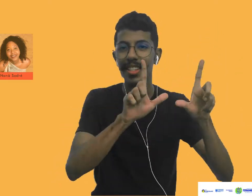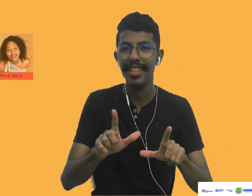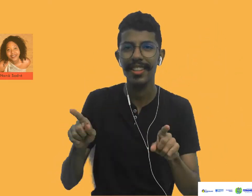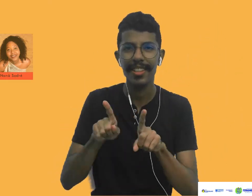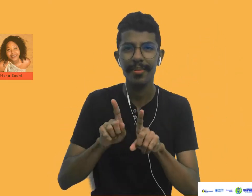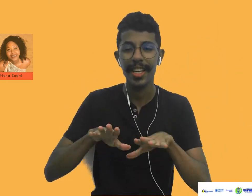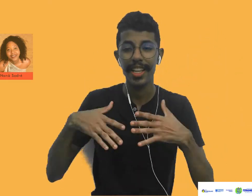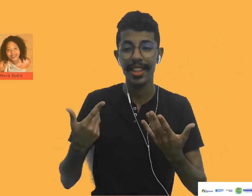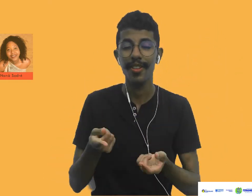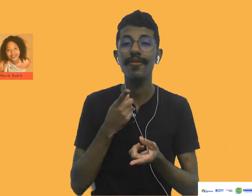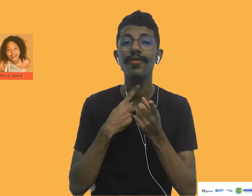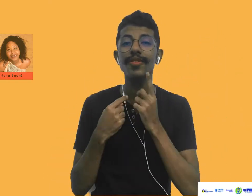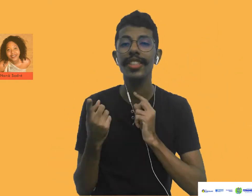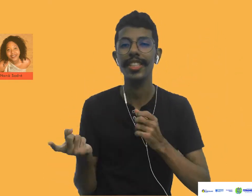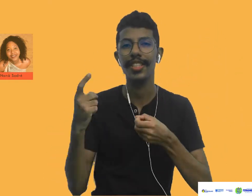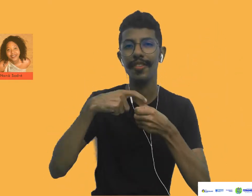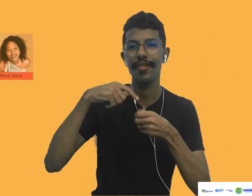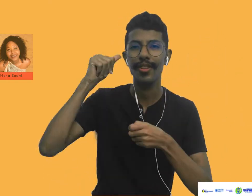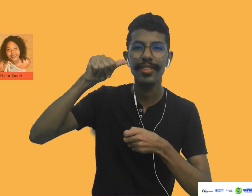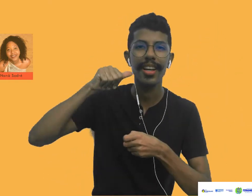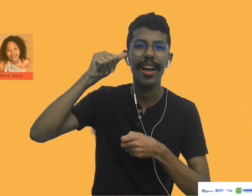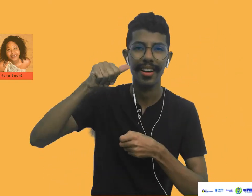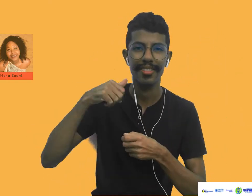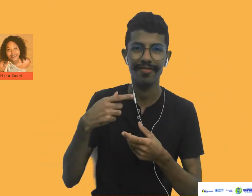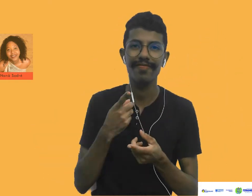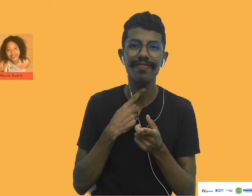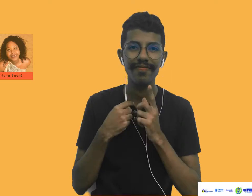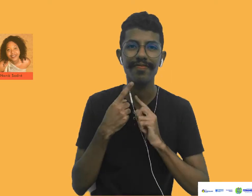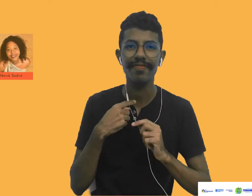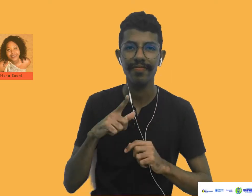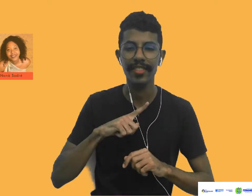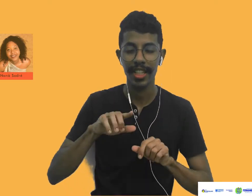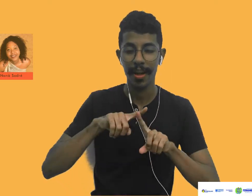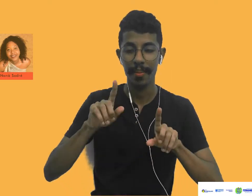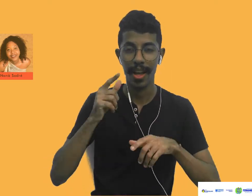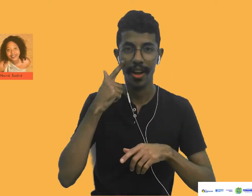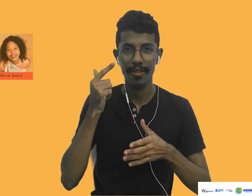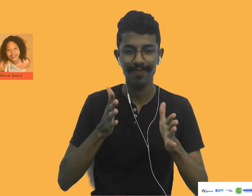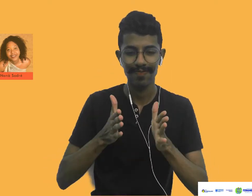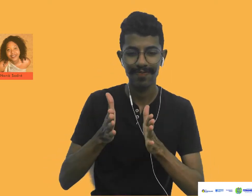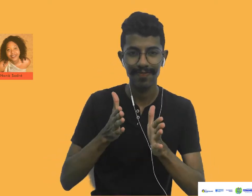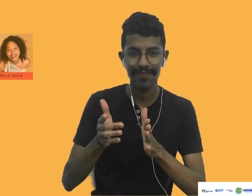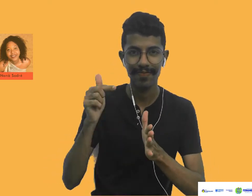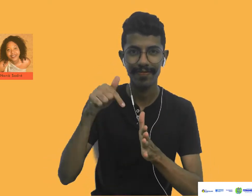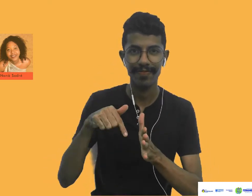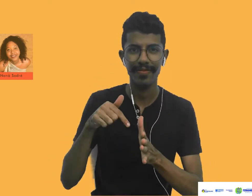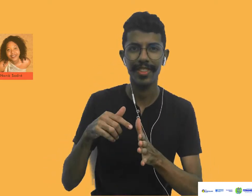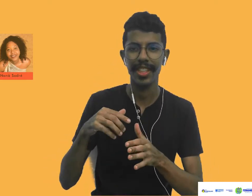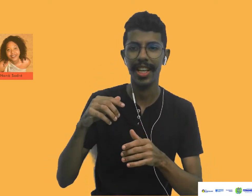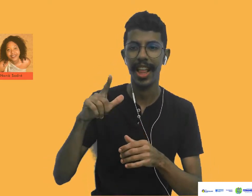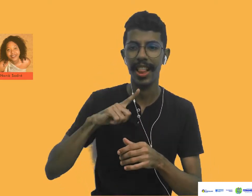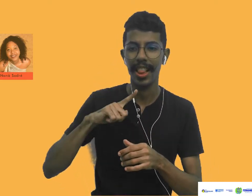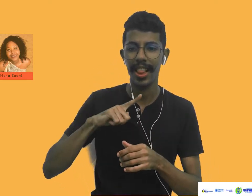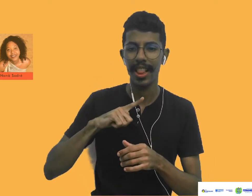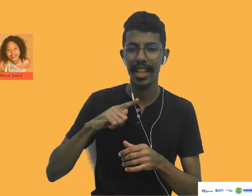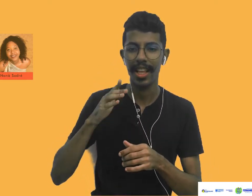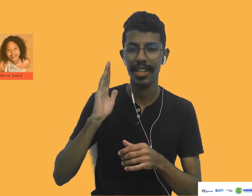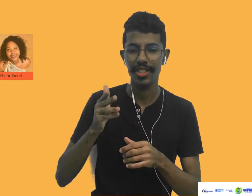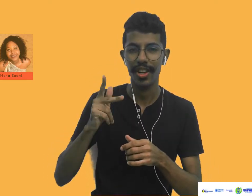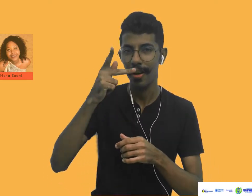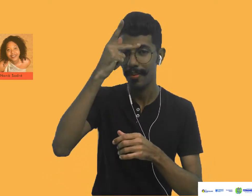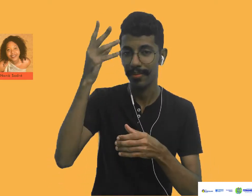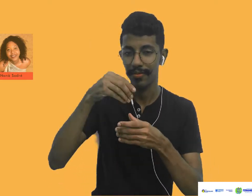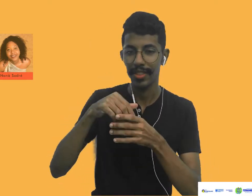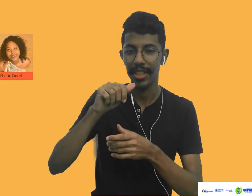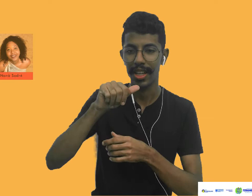Comerciais, né? Então eu queria voltar a atuar. Nesse período, já nesse período, a Agrinê já estava no Foch, a